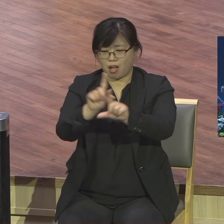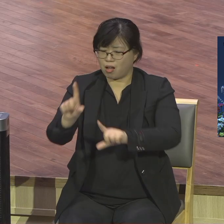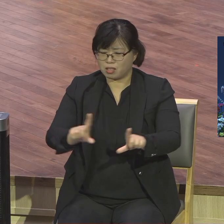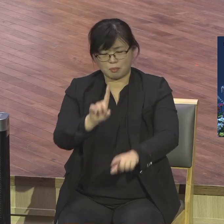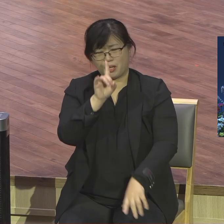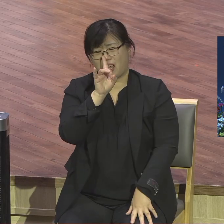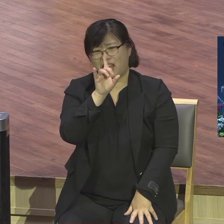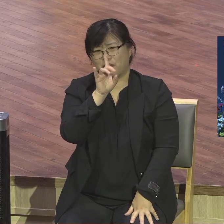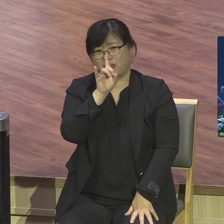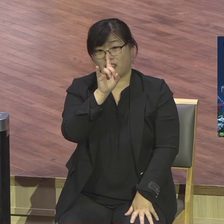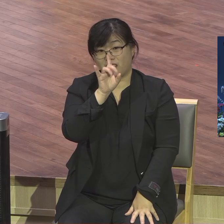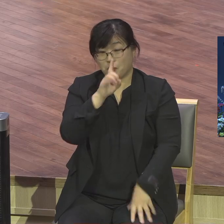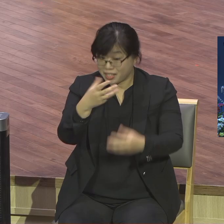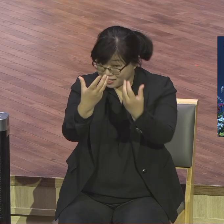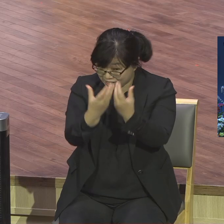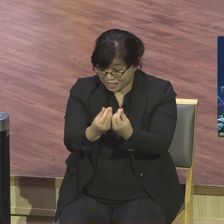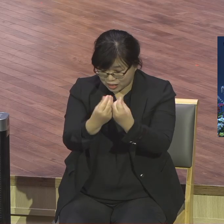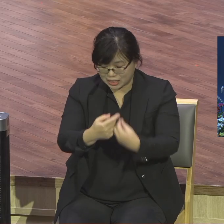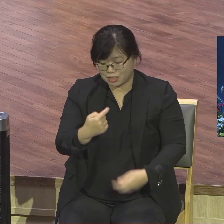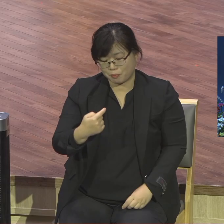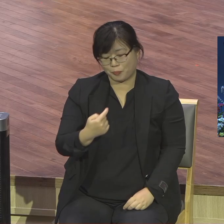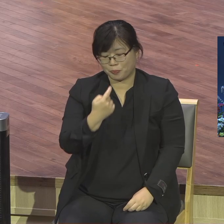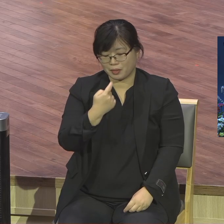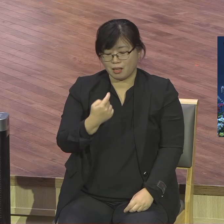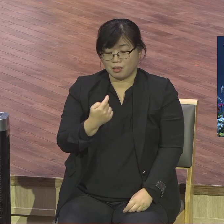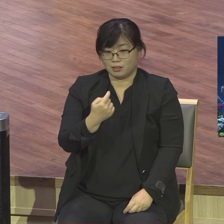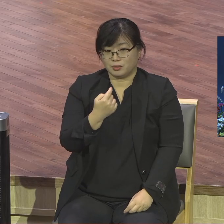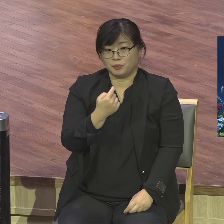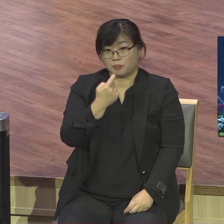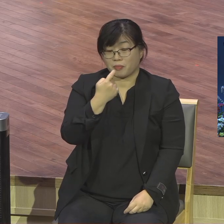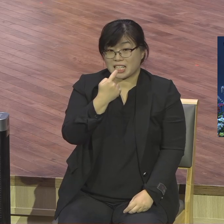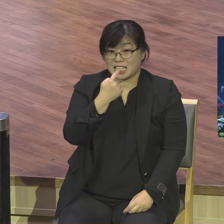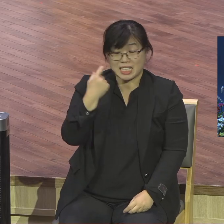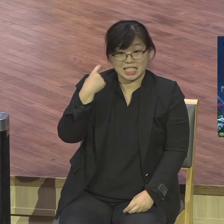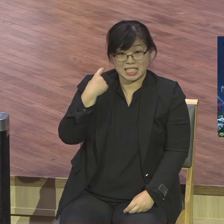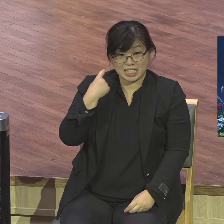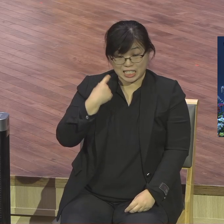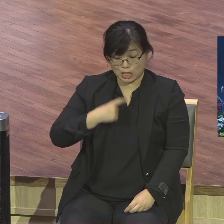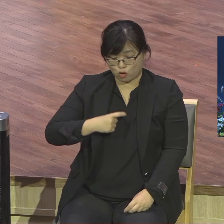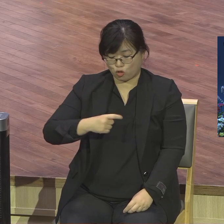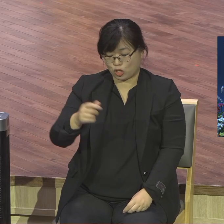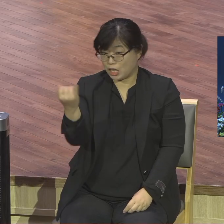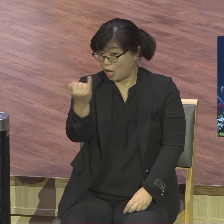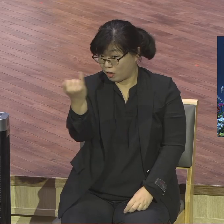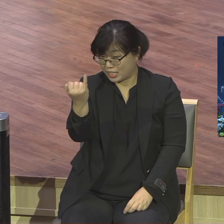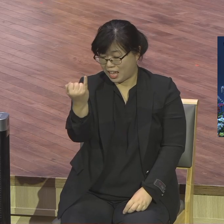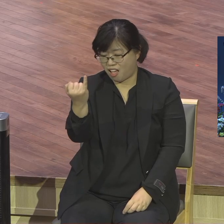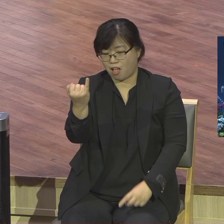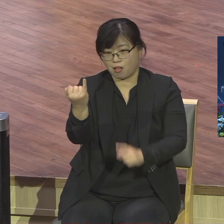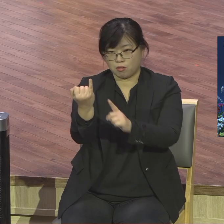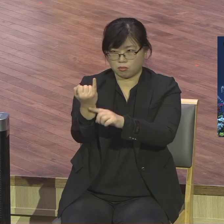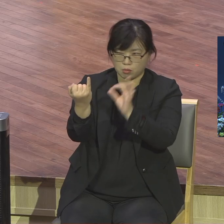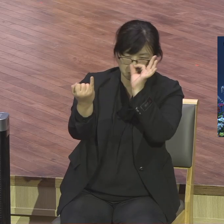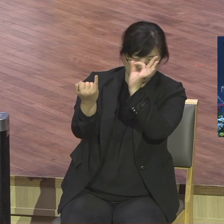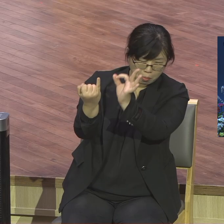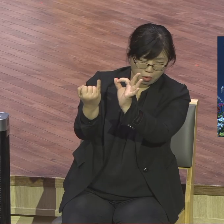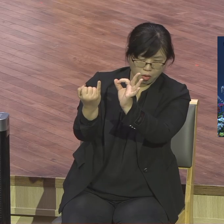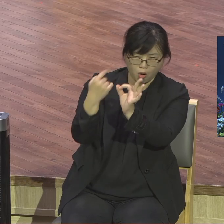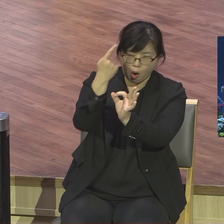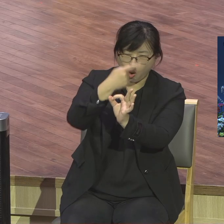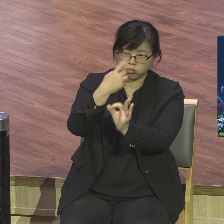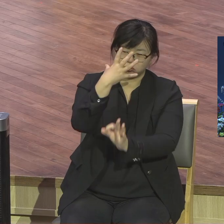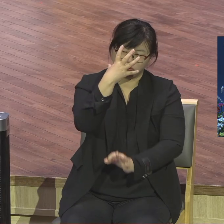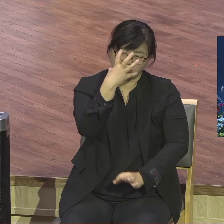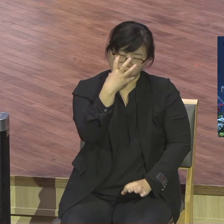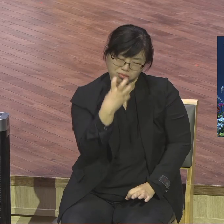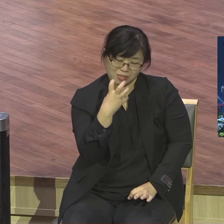여러분 수녀들 여러분 얼굴 자세히 봤어요? 저는요 공항에서도 이렇게 자세히 보면 얼굴이 팍 썩은 거 있죠? 썩은 거